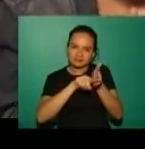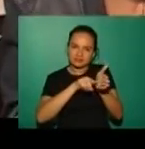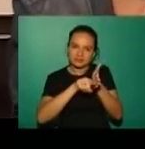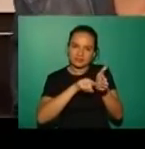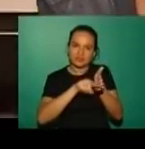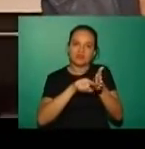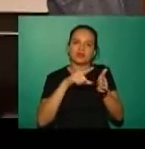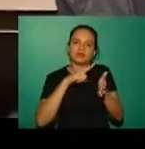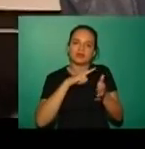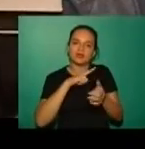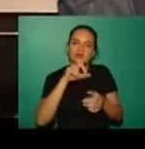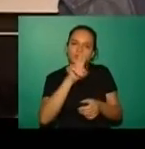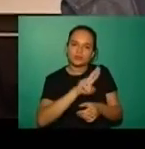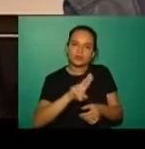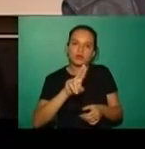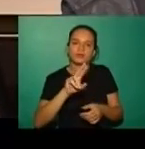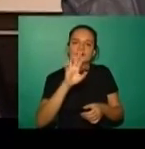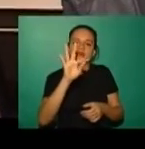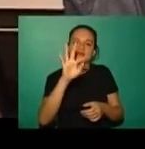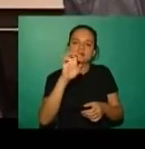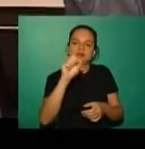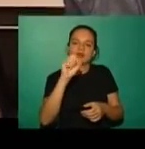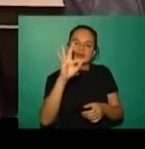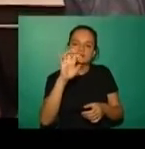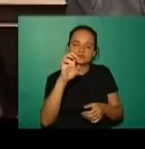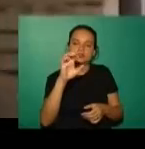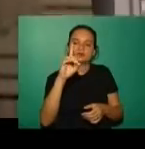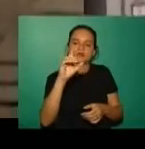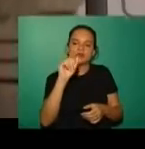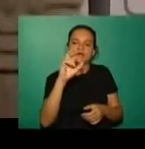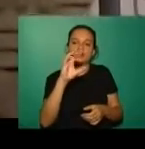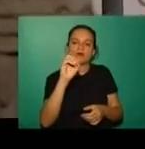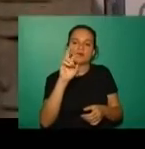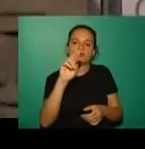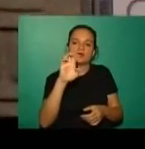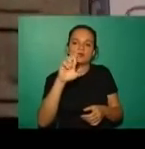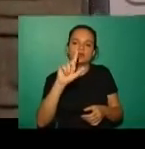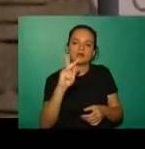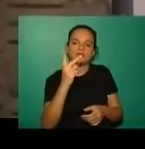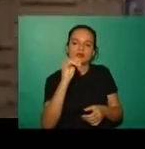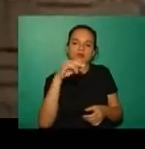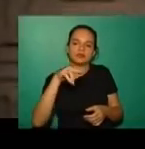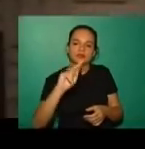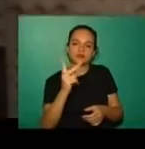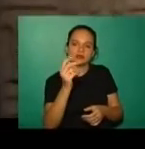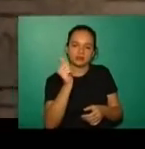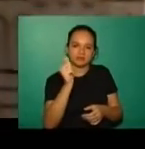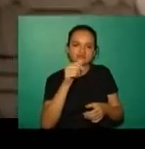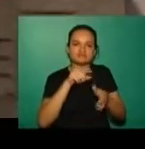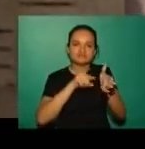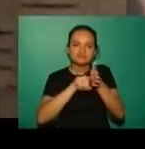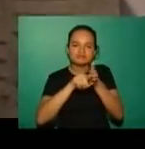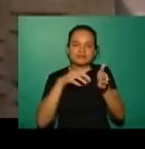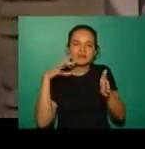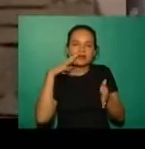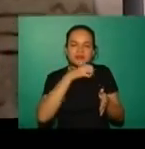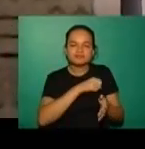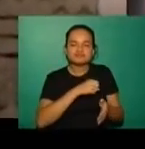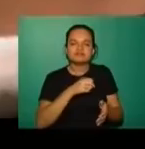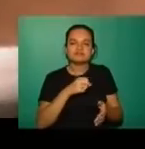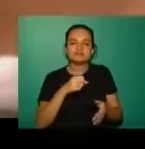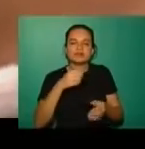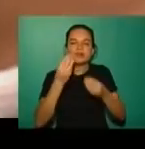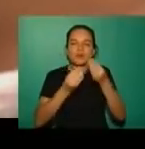gente faz é o exame de emissão autoacústica, chamado teste da orelhinha. Então esse teste mostra de uma forma muito rápida como está a